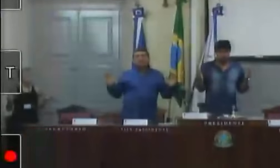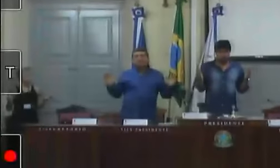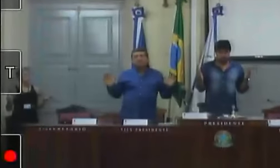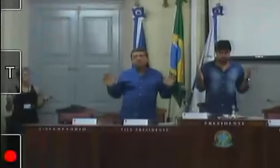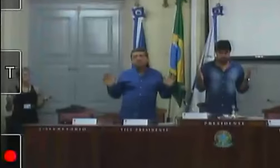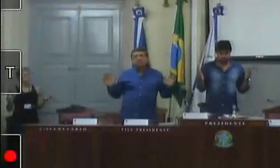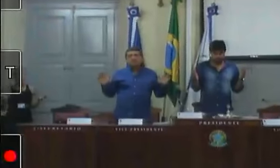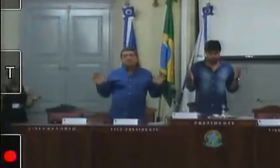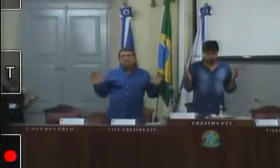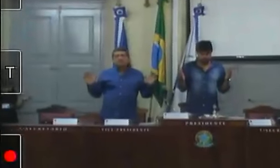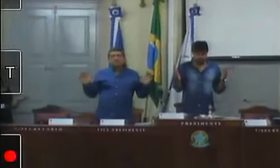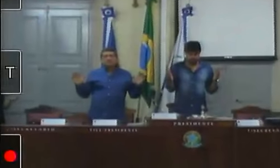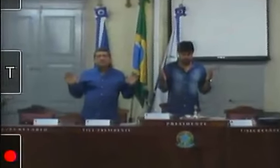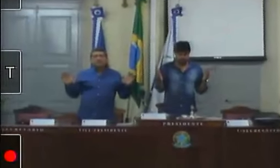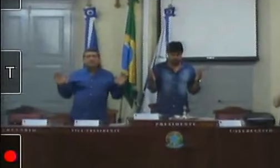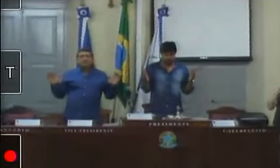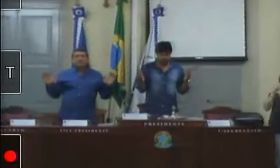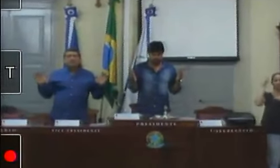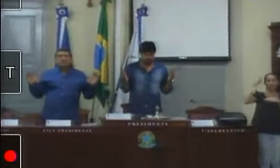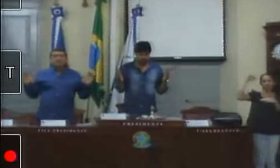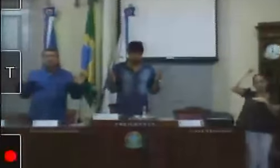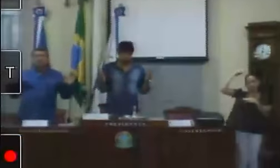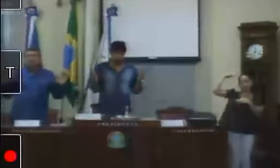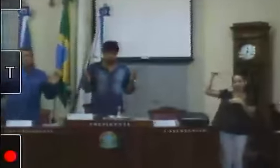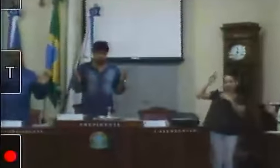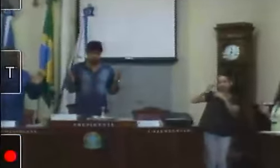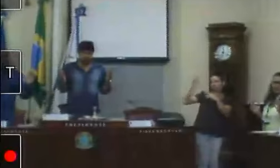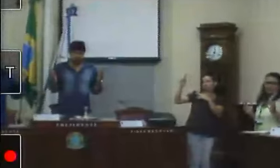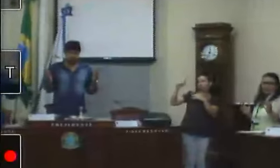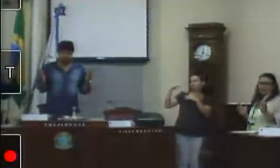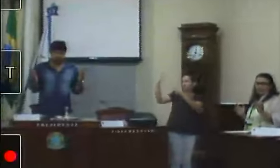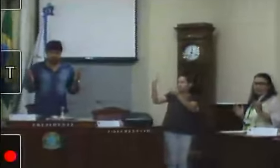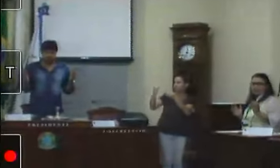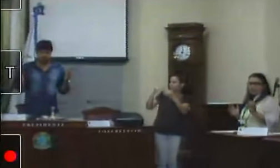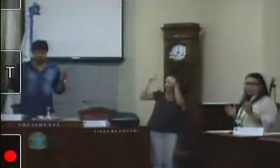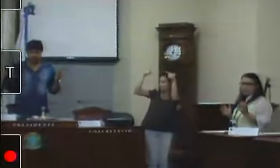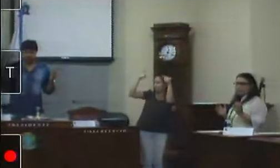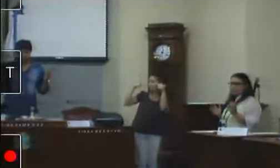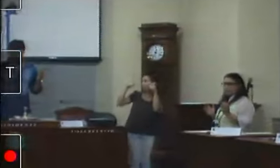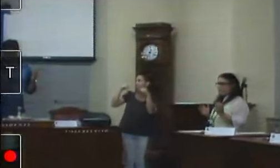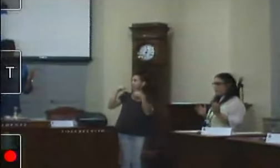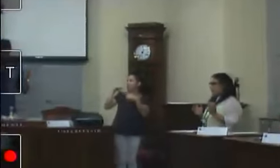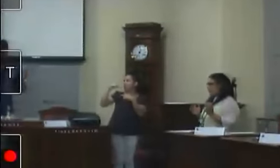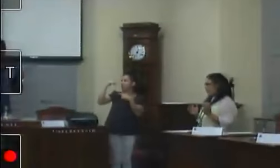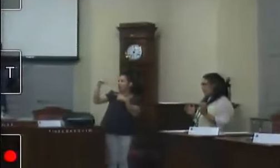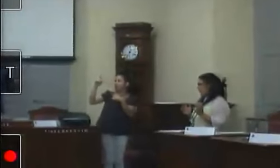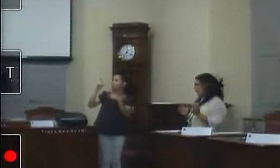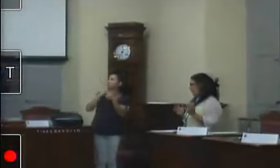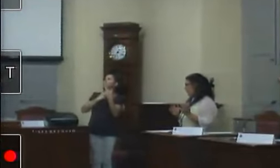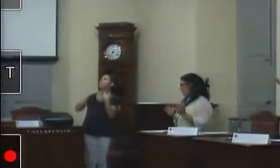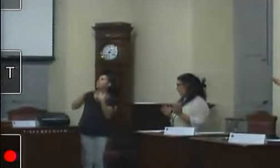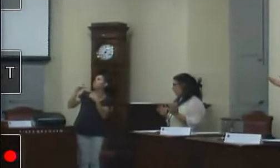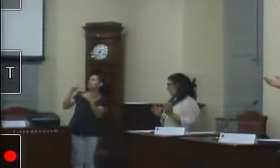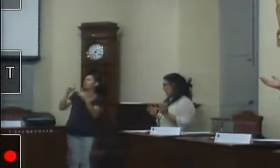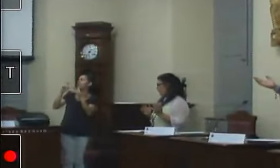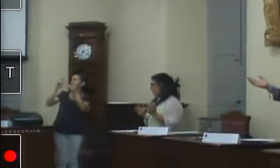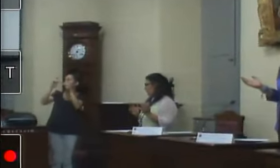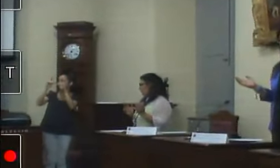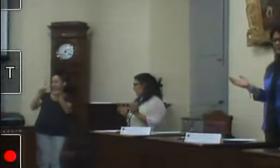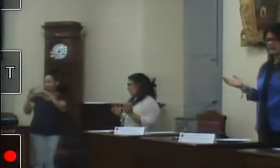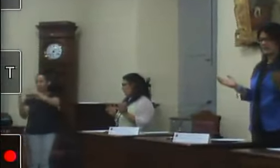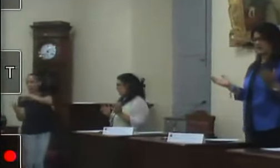que estais no céu, santificado seja o vosso nome. Venha a nós o vosso reino. Seja feita a vossa